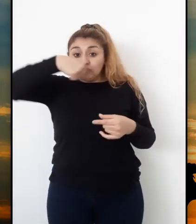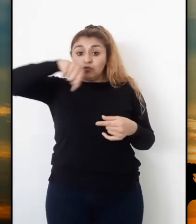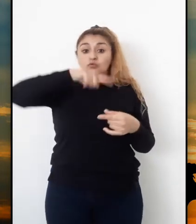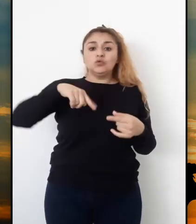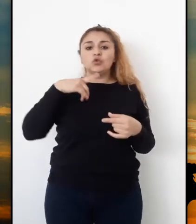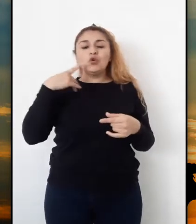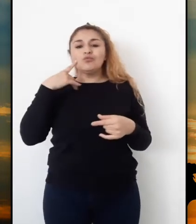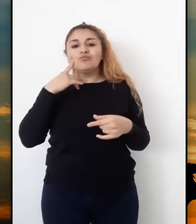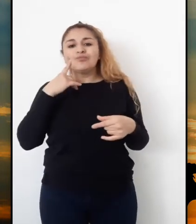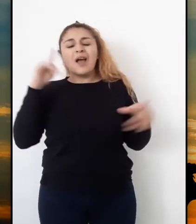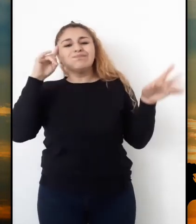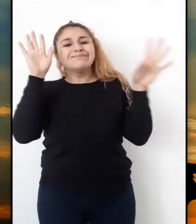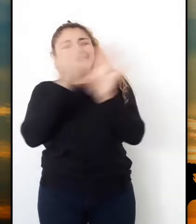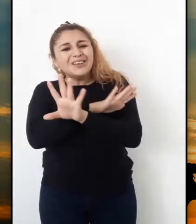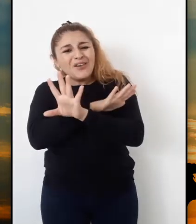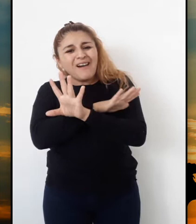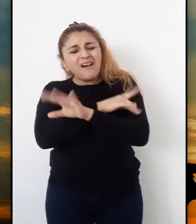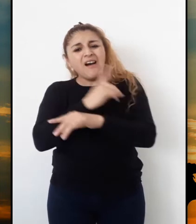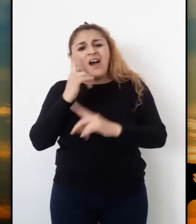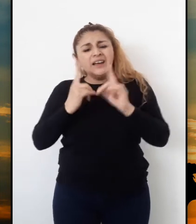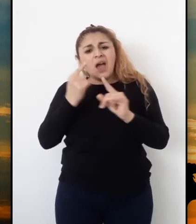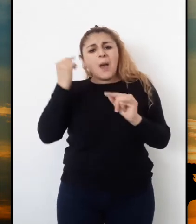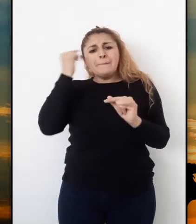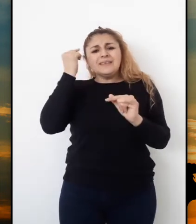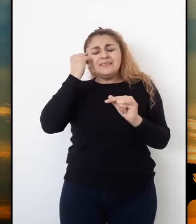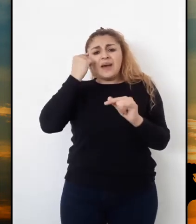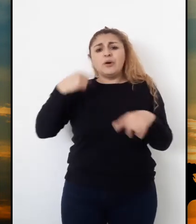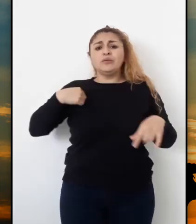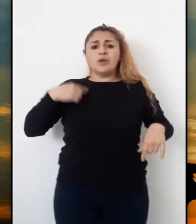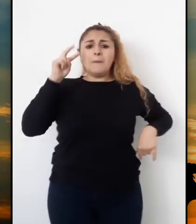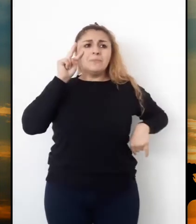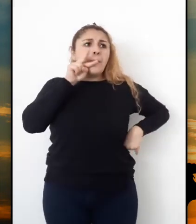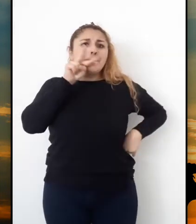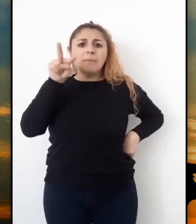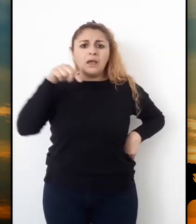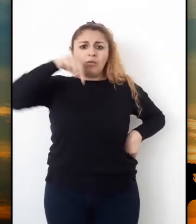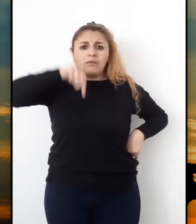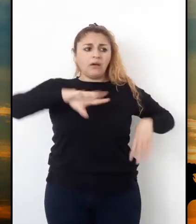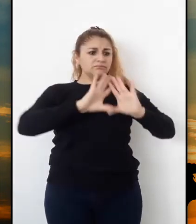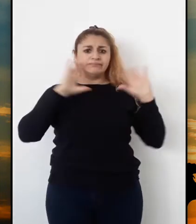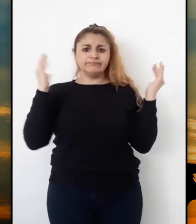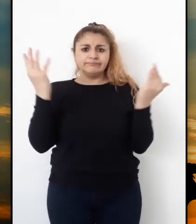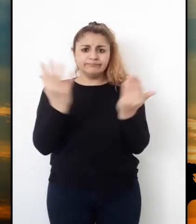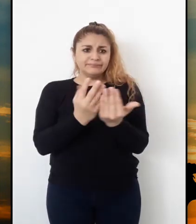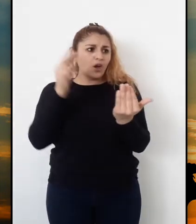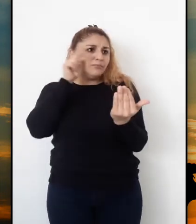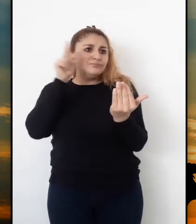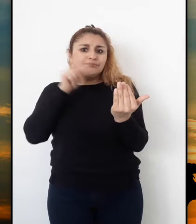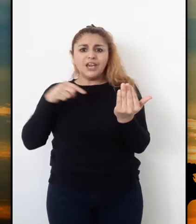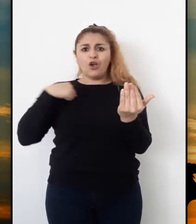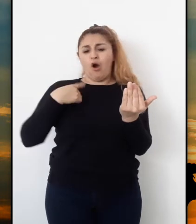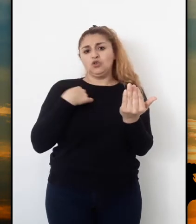la conception humaine de la chose. Esto es según la concepción humana de las cosas.